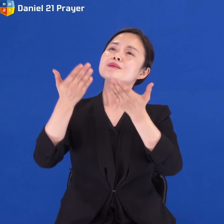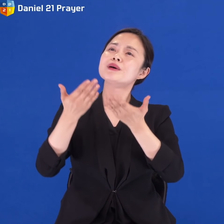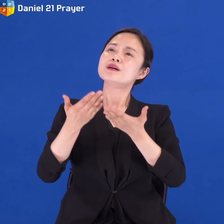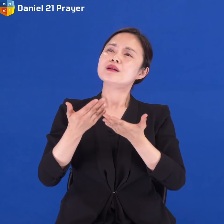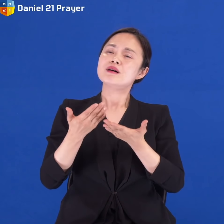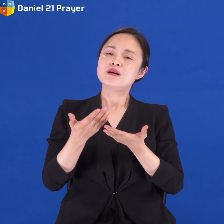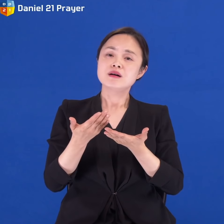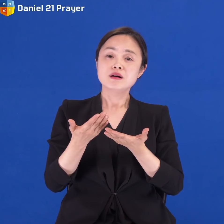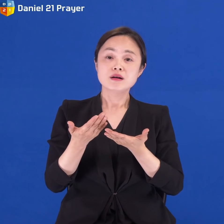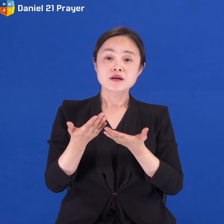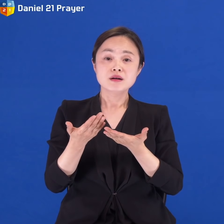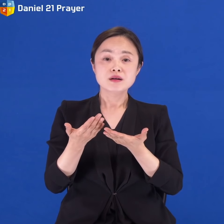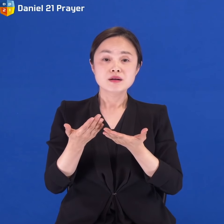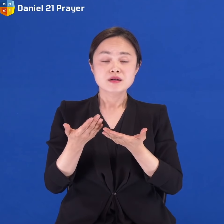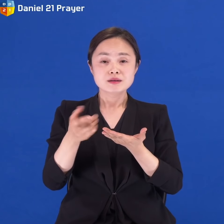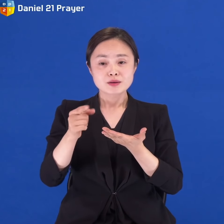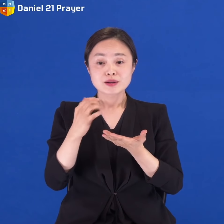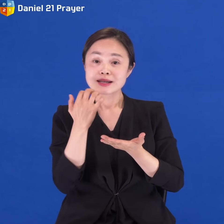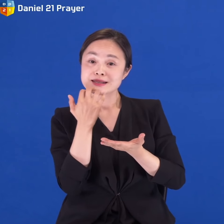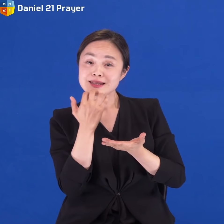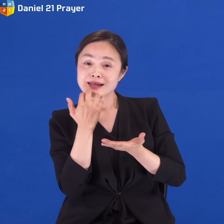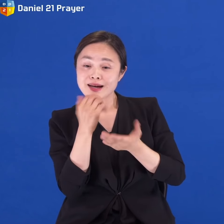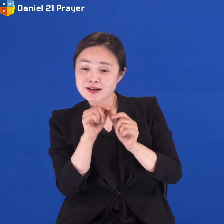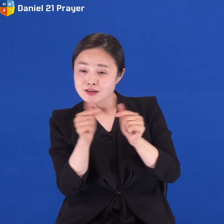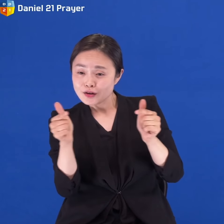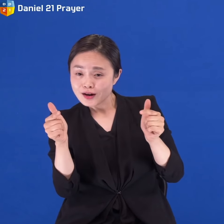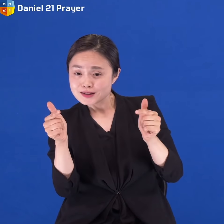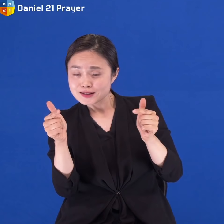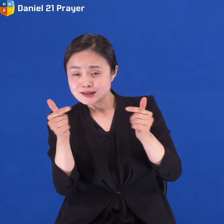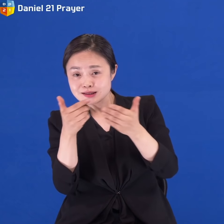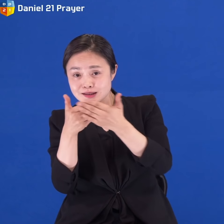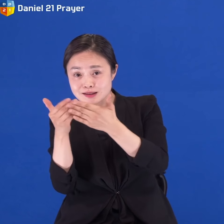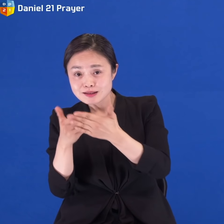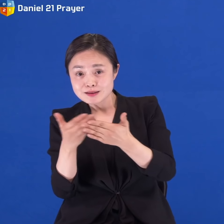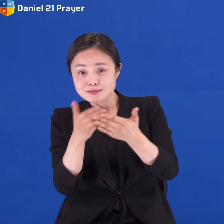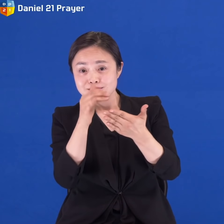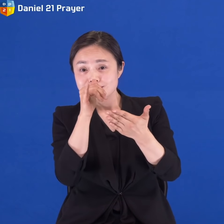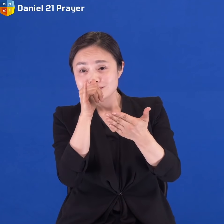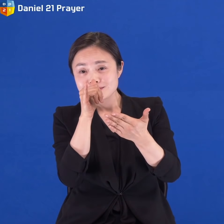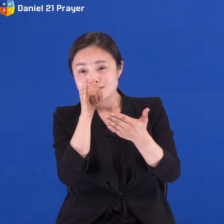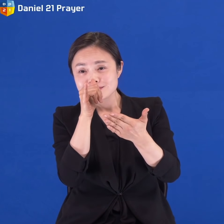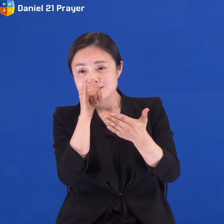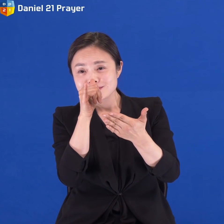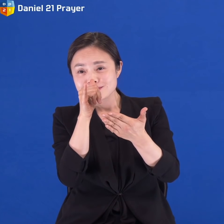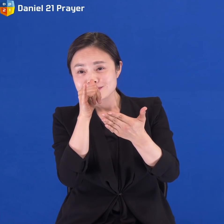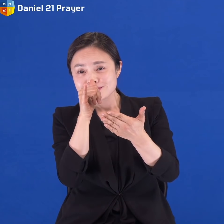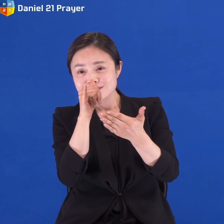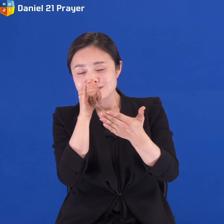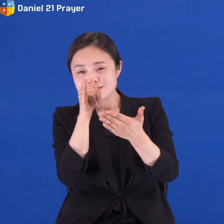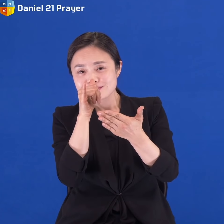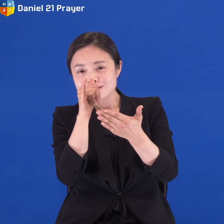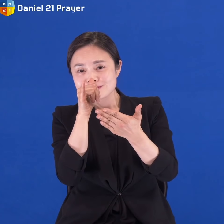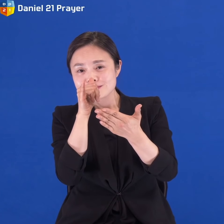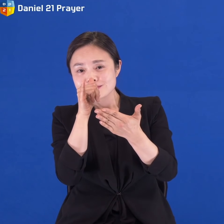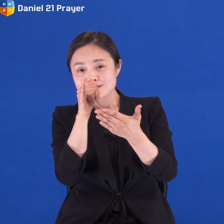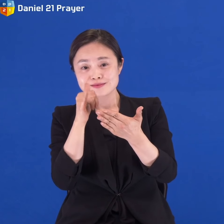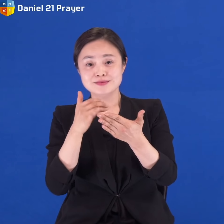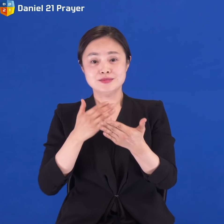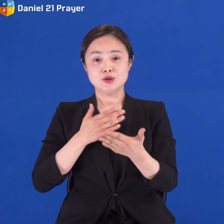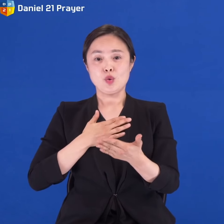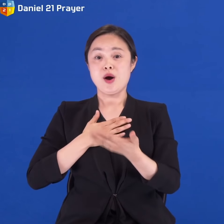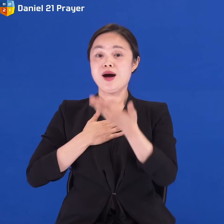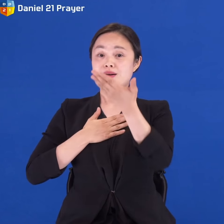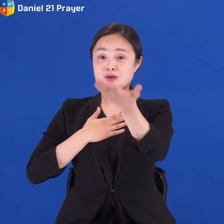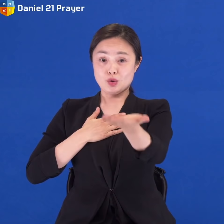보면 이 색들이 숨어 있는데요. 그 색들은 저와 여러분이 하나님을